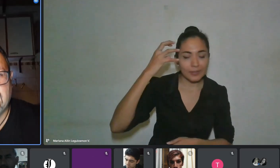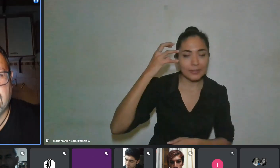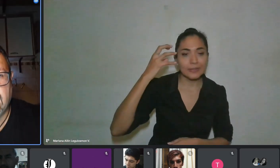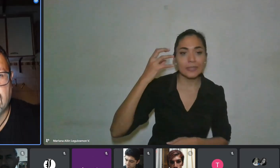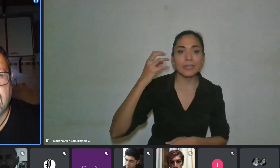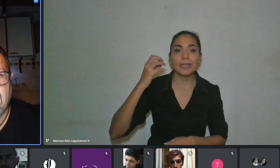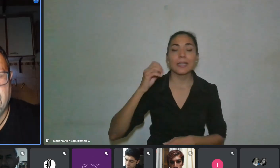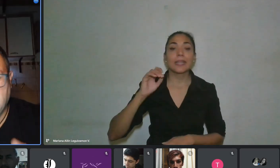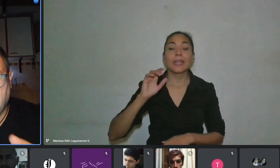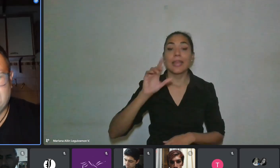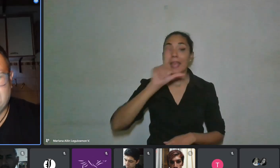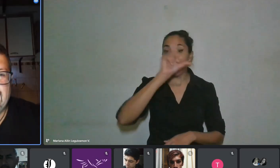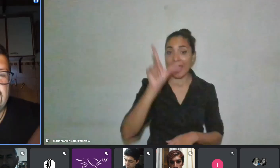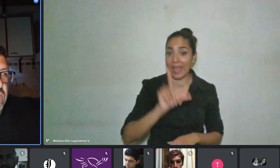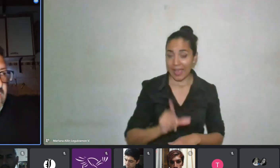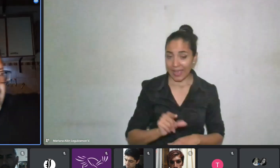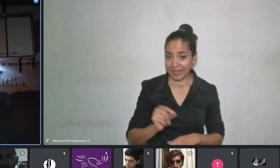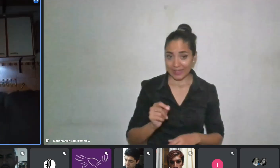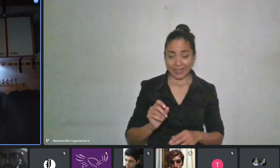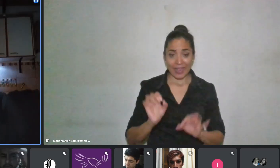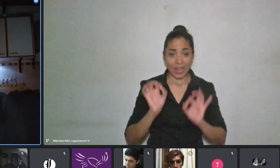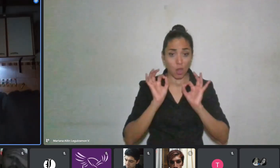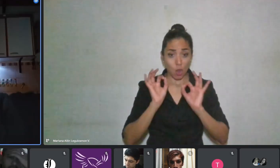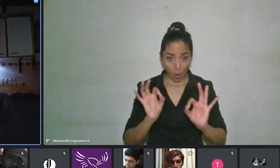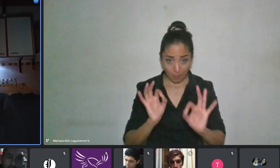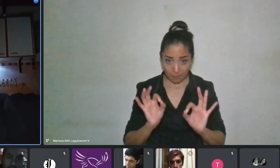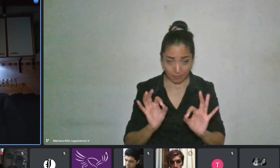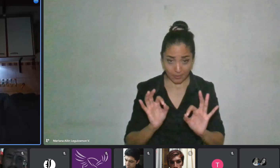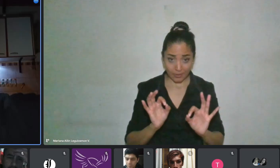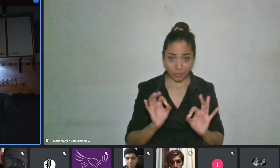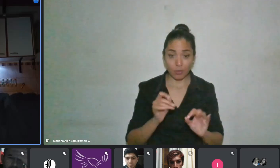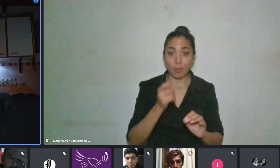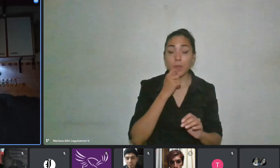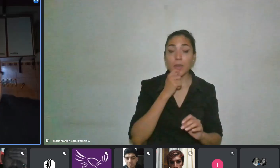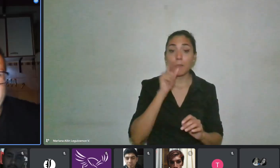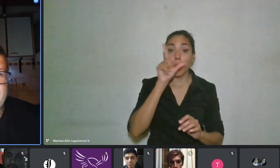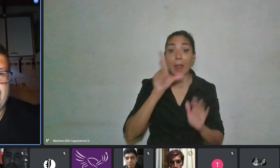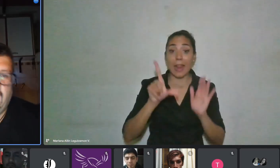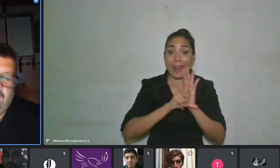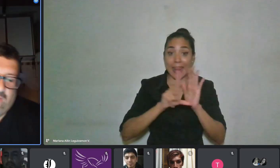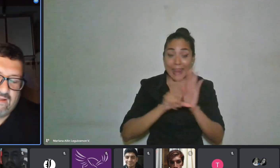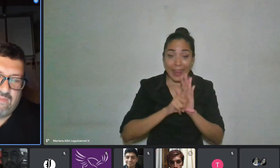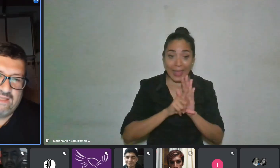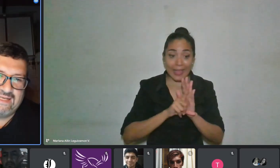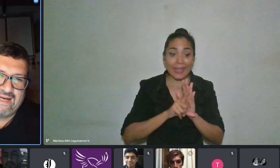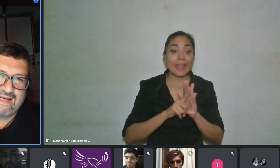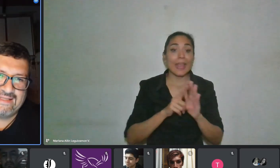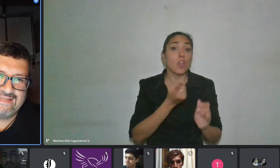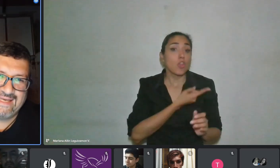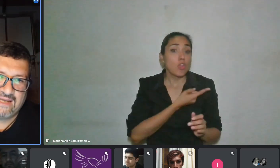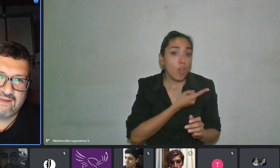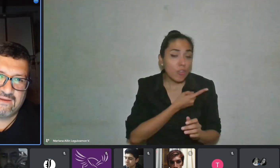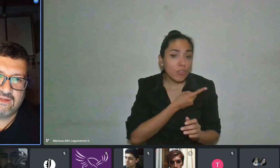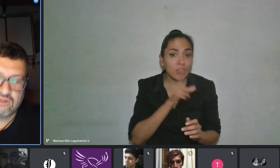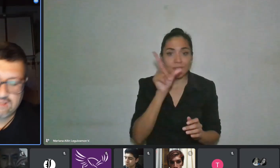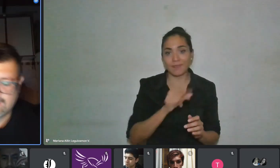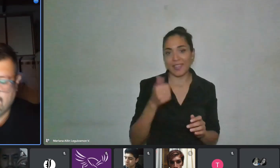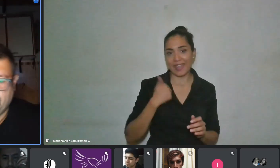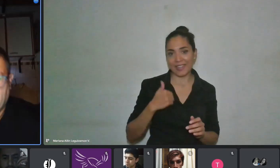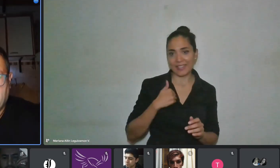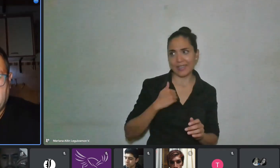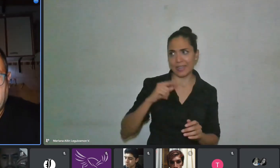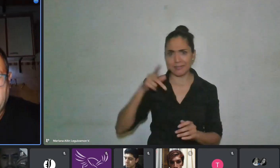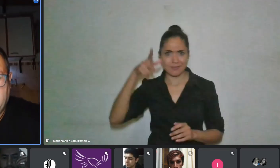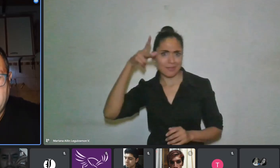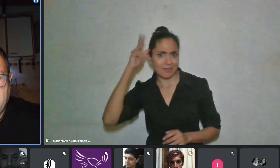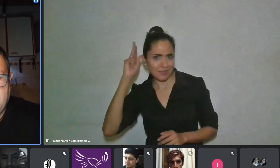el territorio nacional. Nuestras leyes no se van a aplicar en Chile, se van a aplicar evidentemente en Argentina. Entonces,